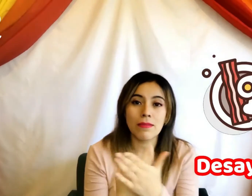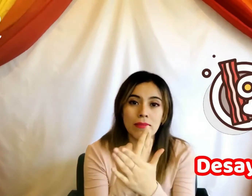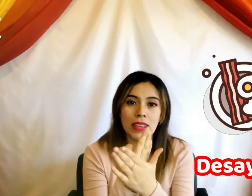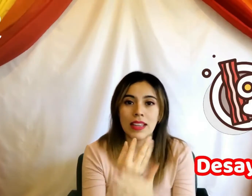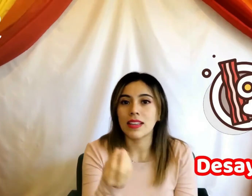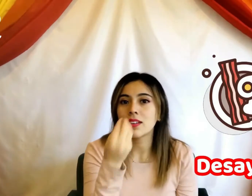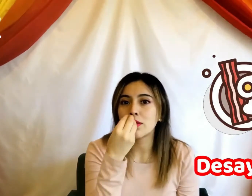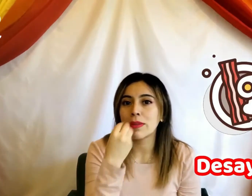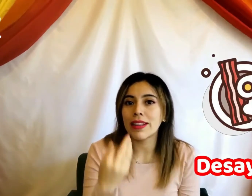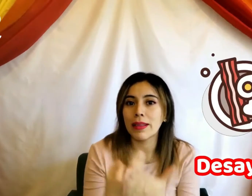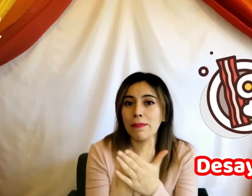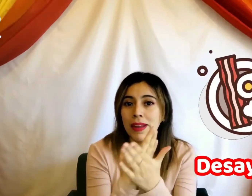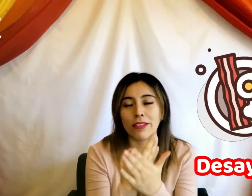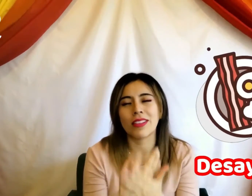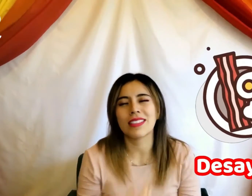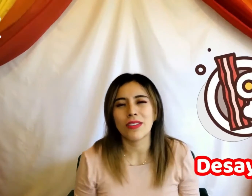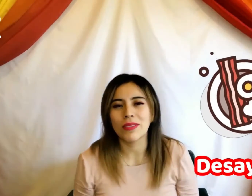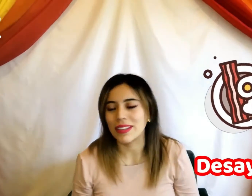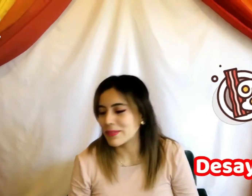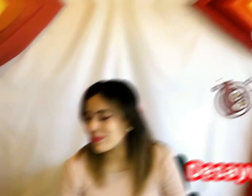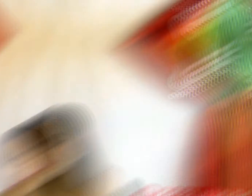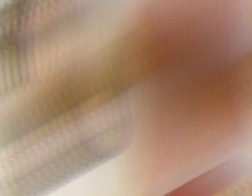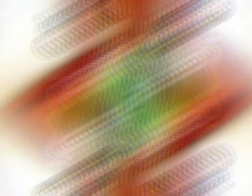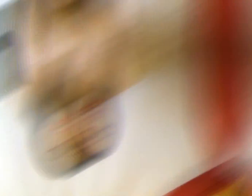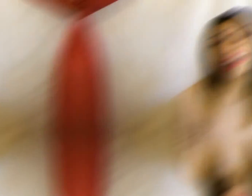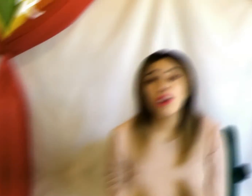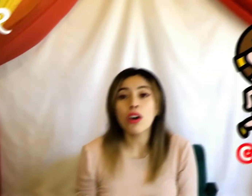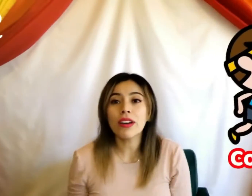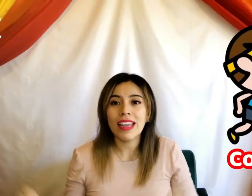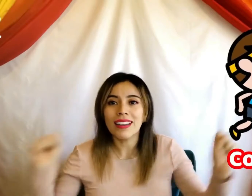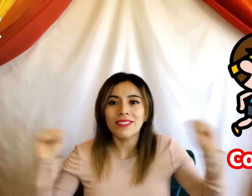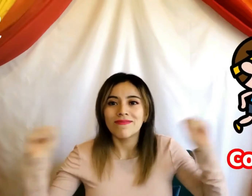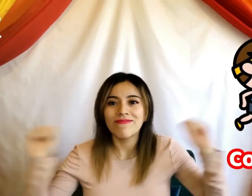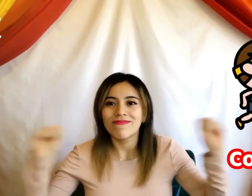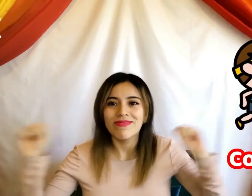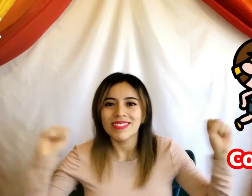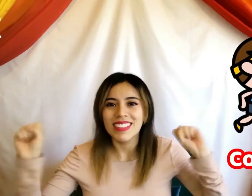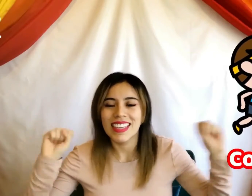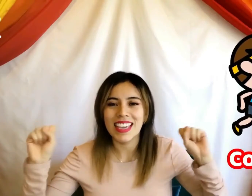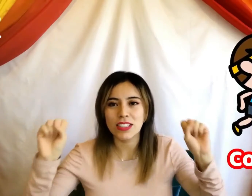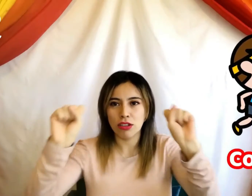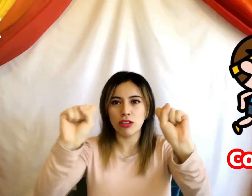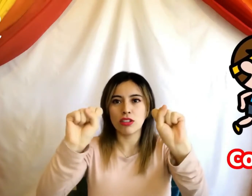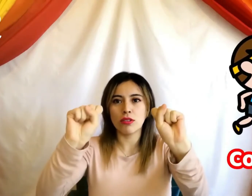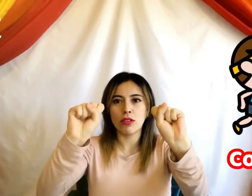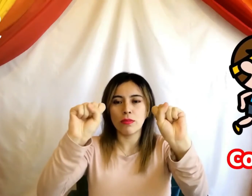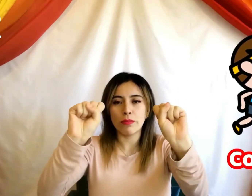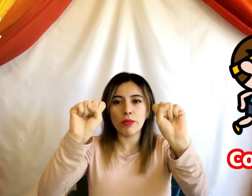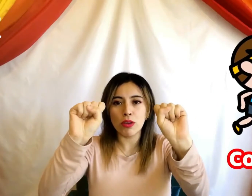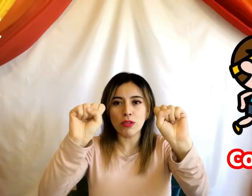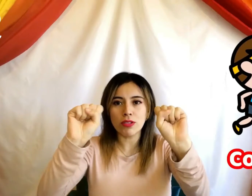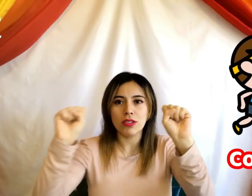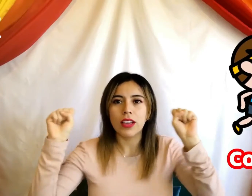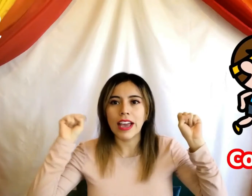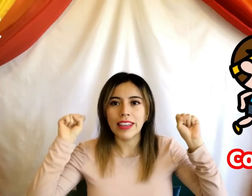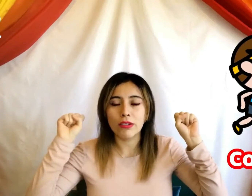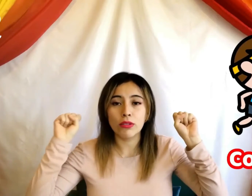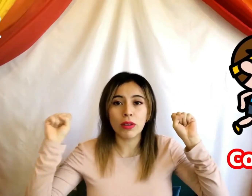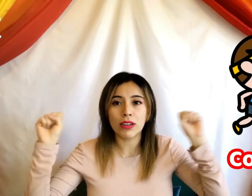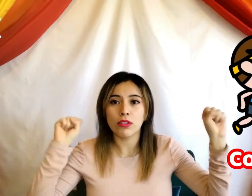mañana, comer temprano, desayunar. Correr, que es con los puños aquí junto al rostro